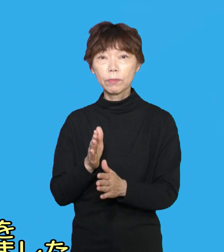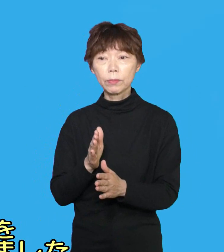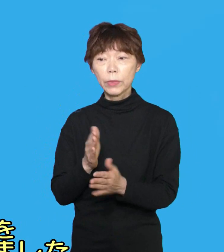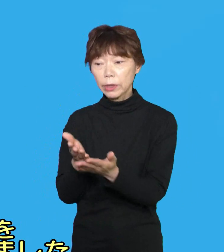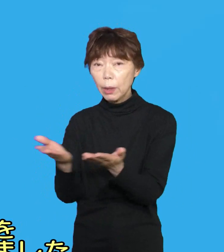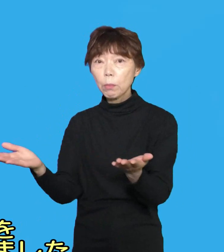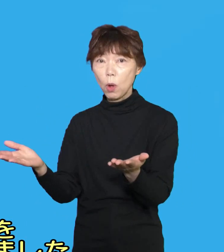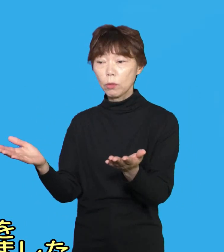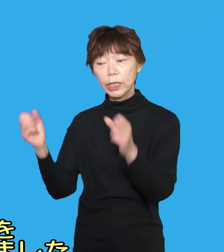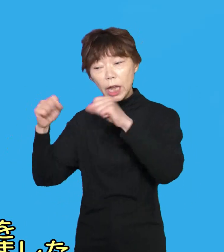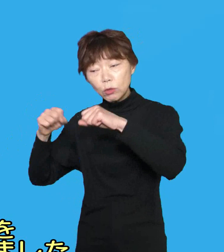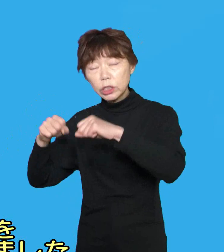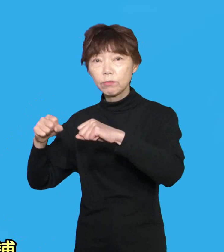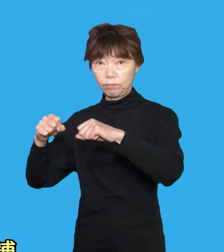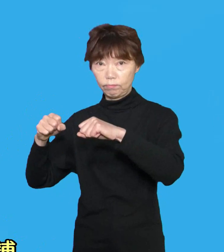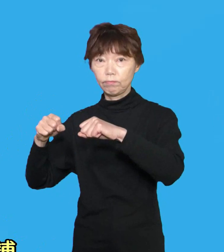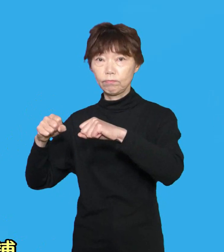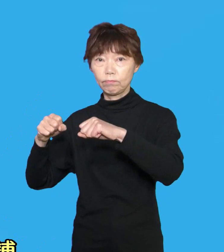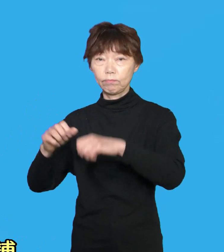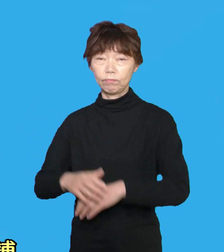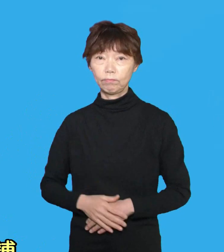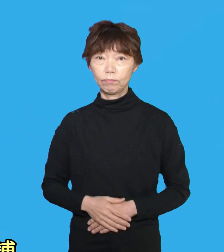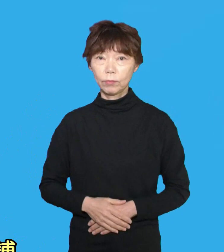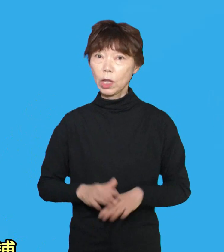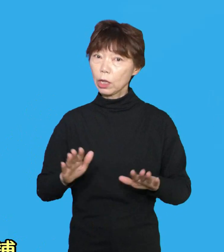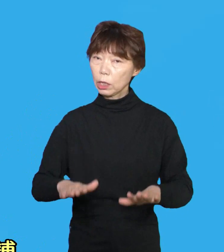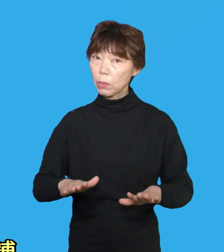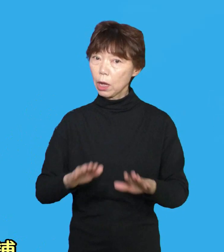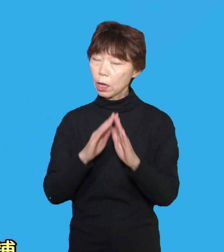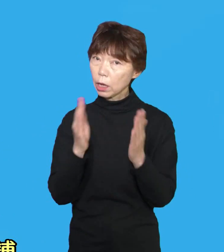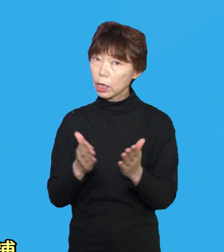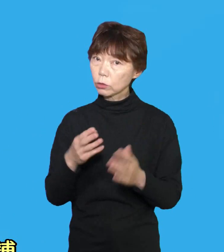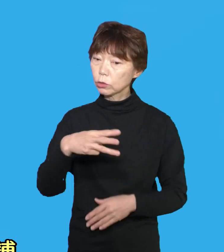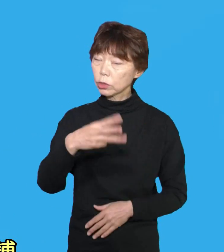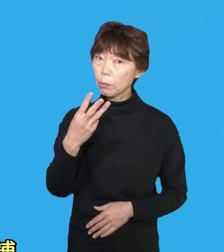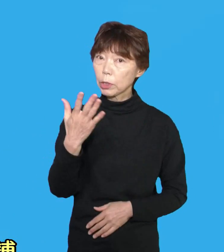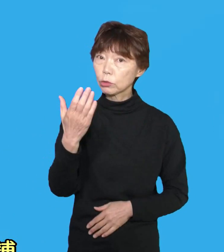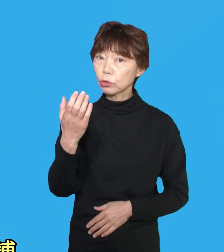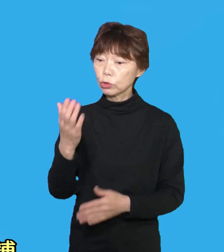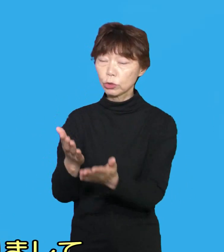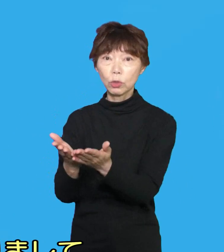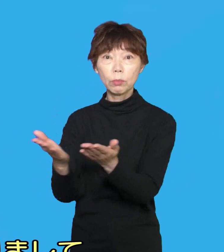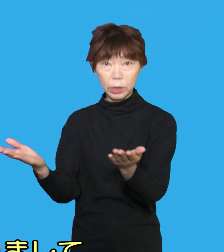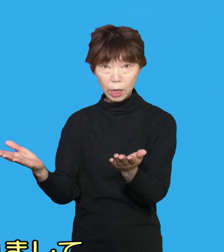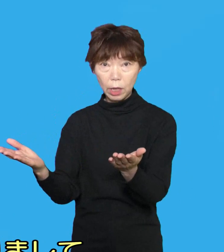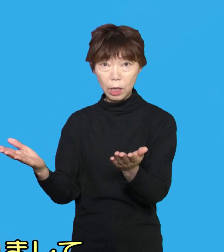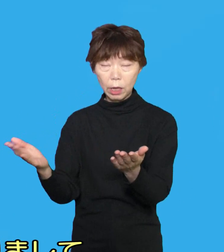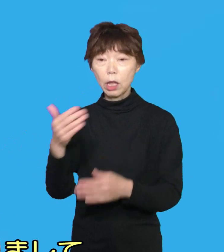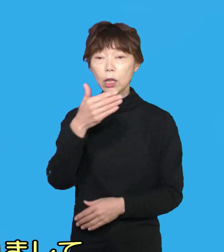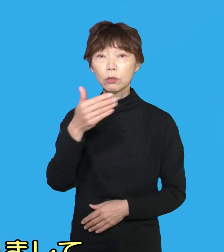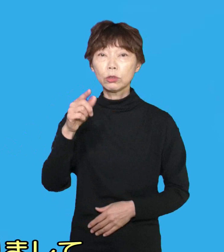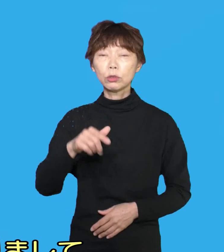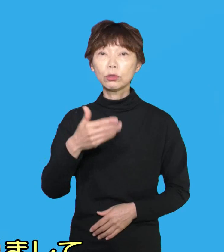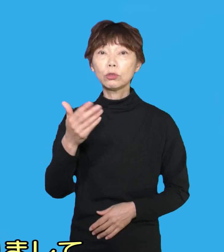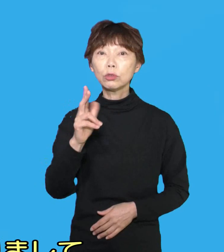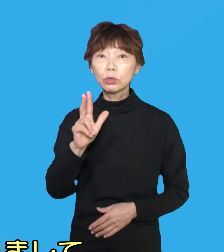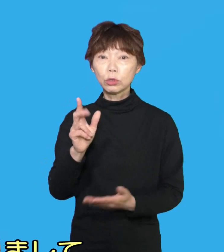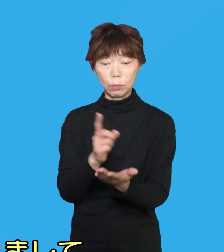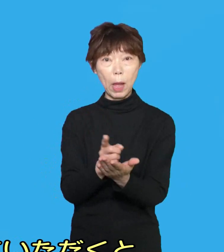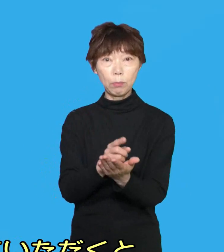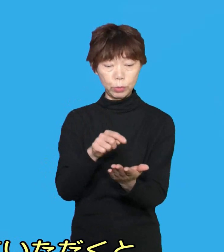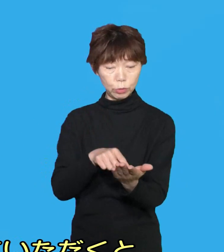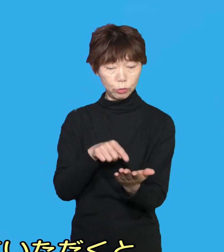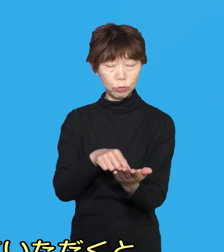認をさせていただきました。今約390店舗を Google マップに落とし込んでおりま